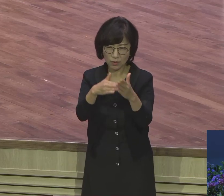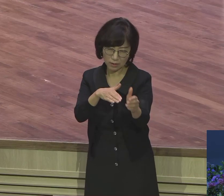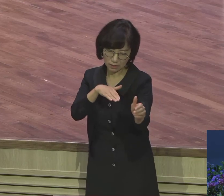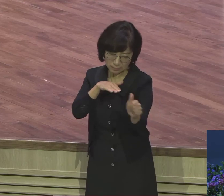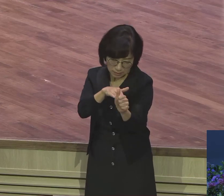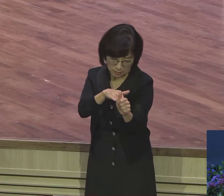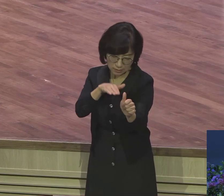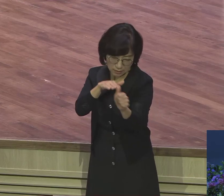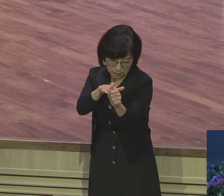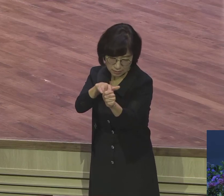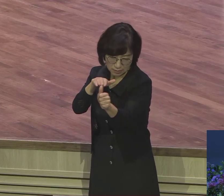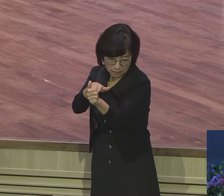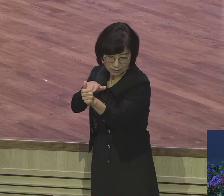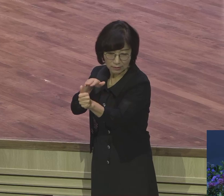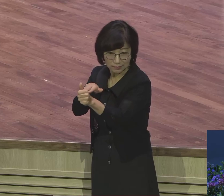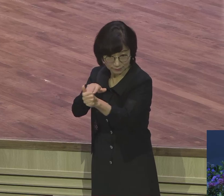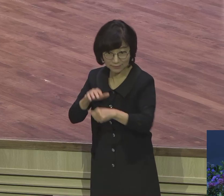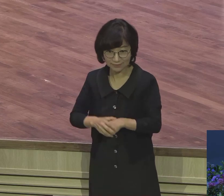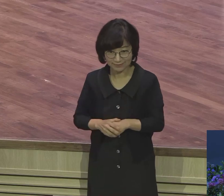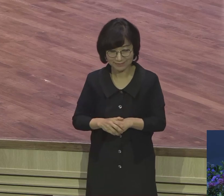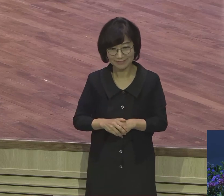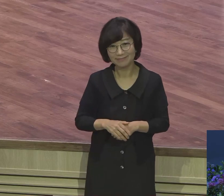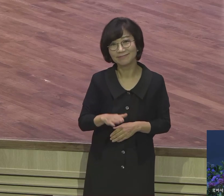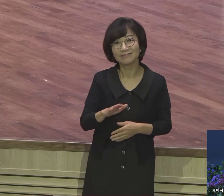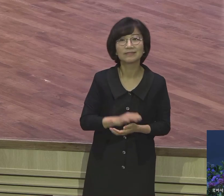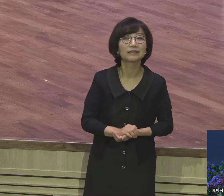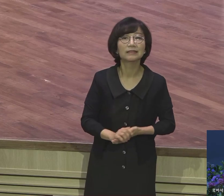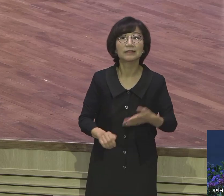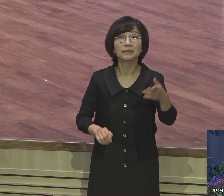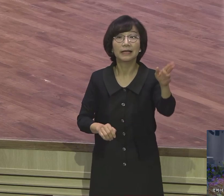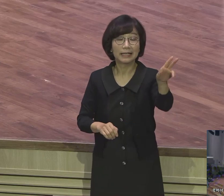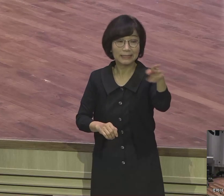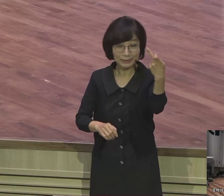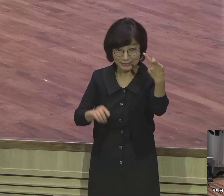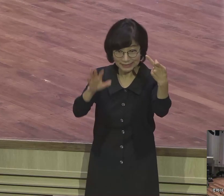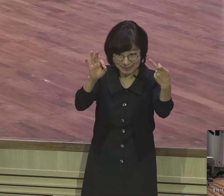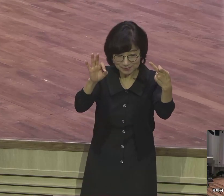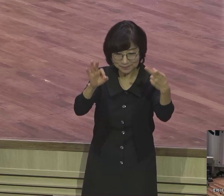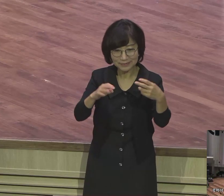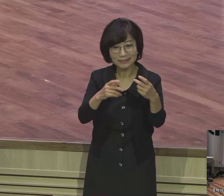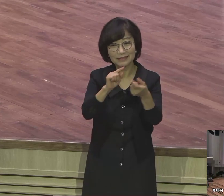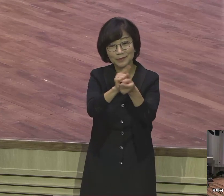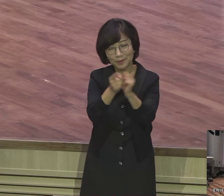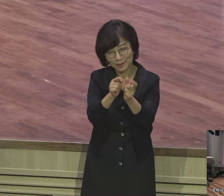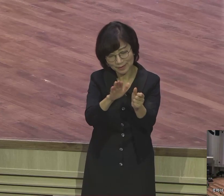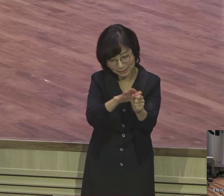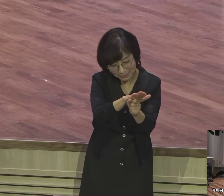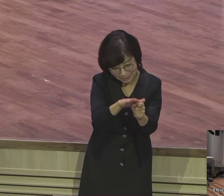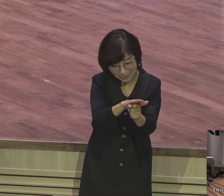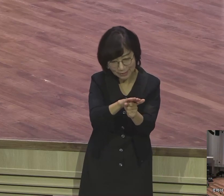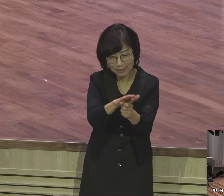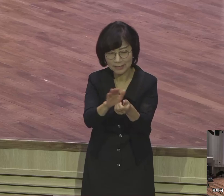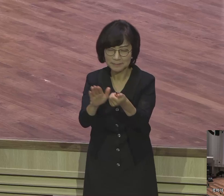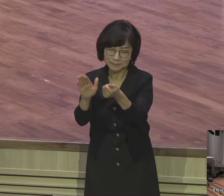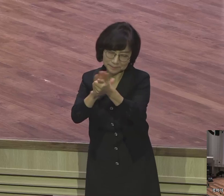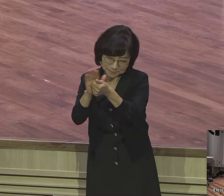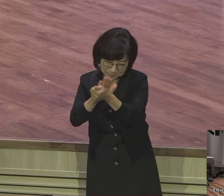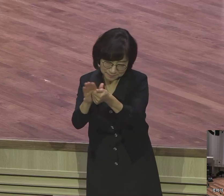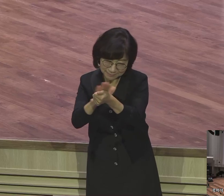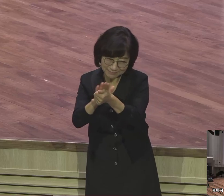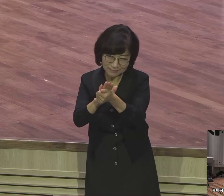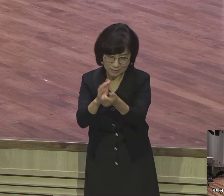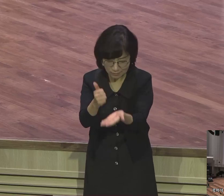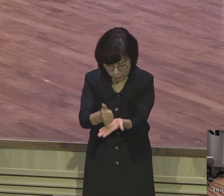공격합니다. 10절을 보세요. 형제를 사랑하고 서로 우애하고 존경하기를 서로